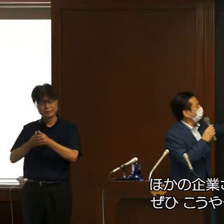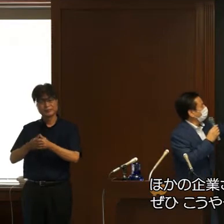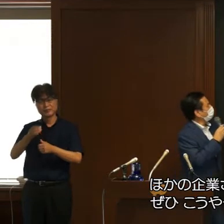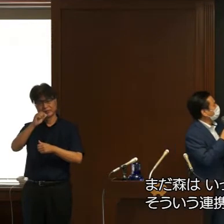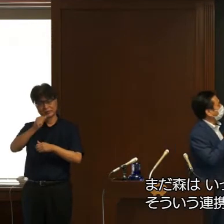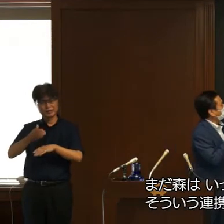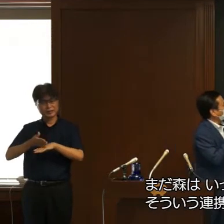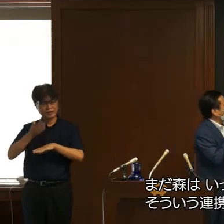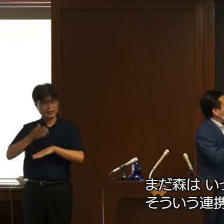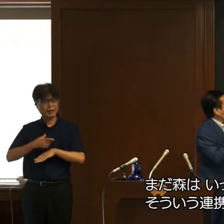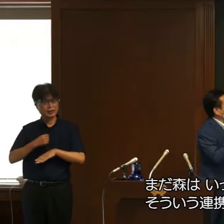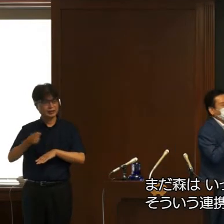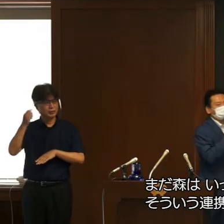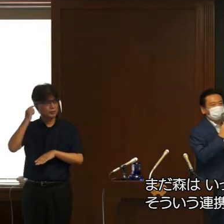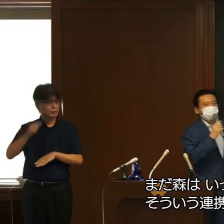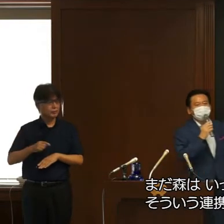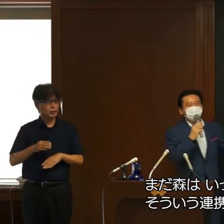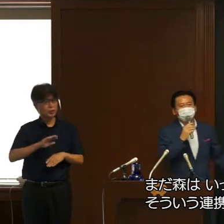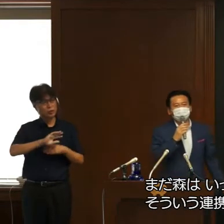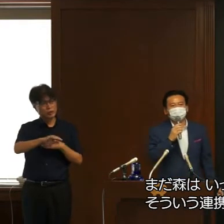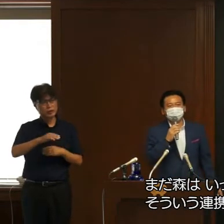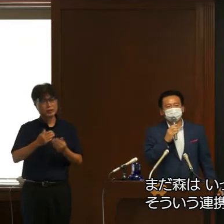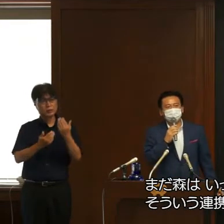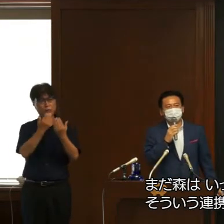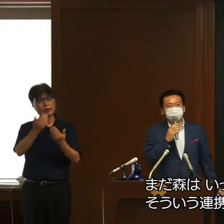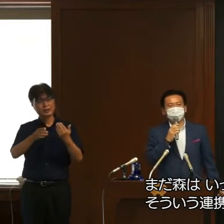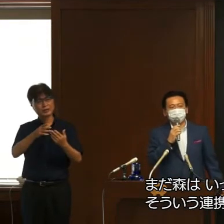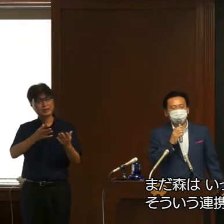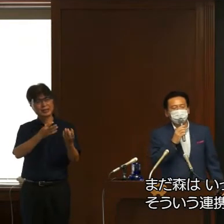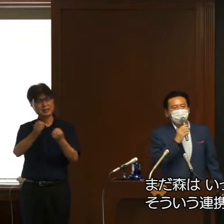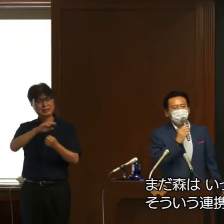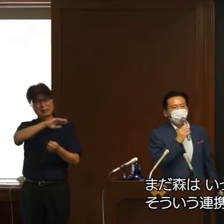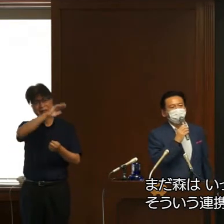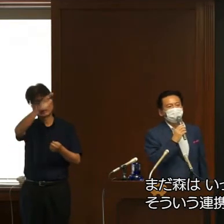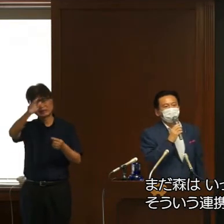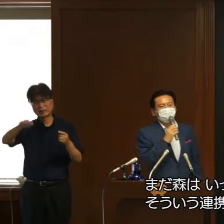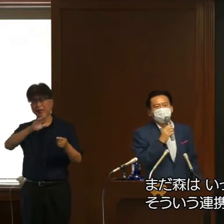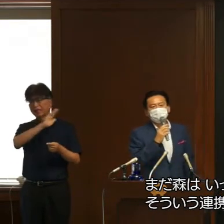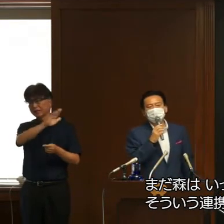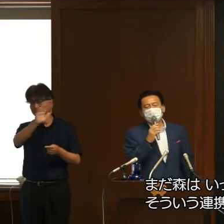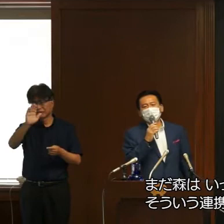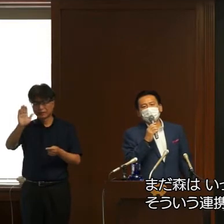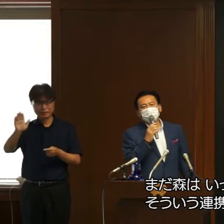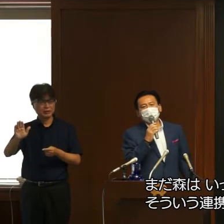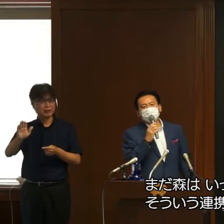じようにまだ盛り上げいっぱいありますから、そういう連携が